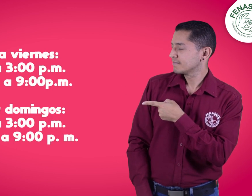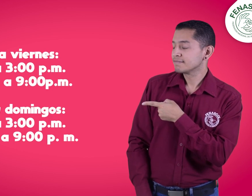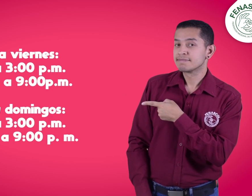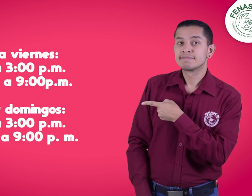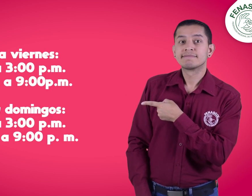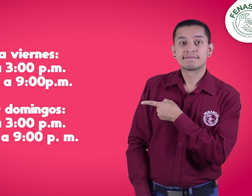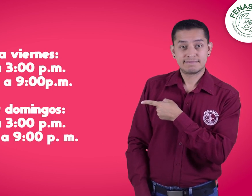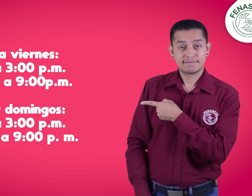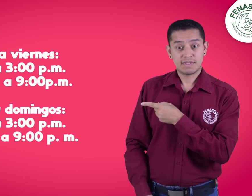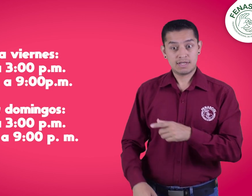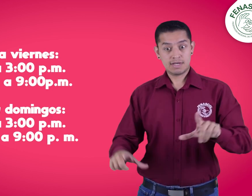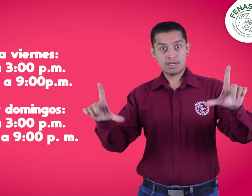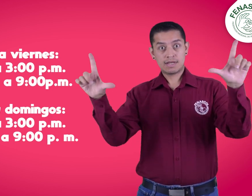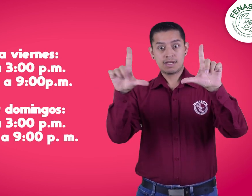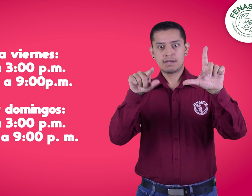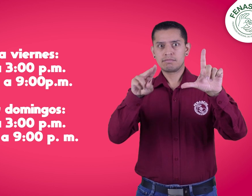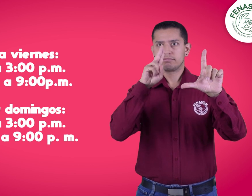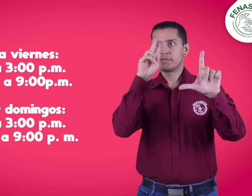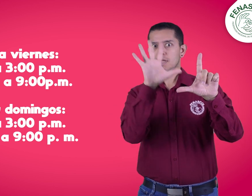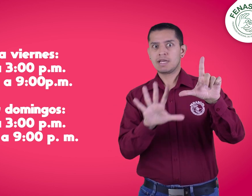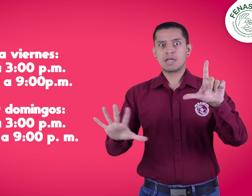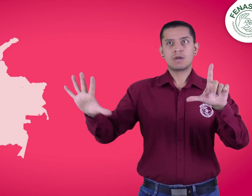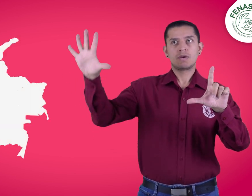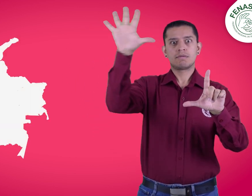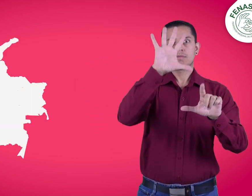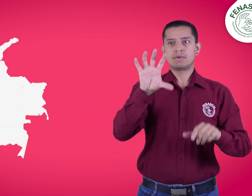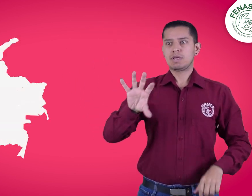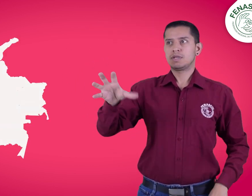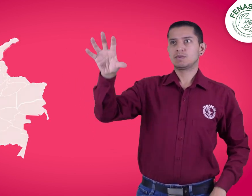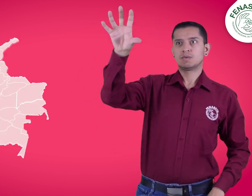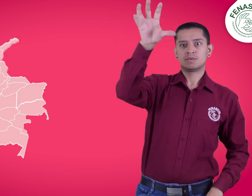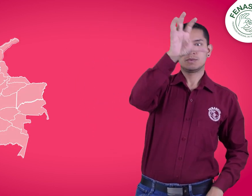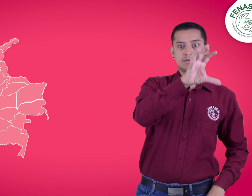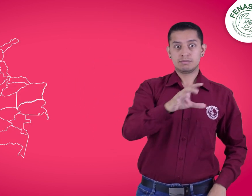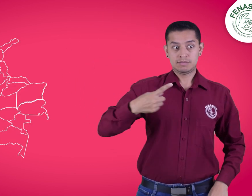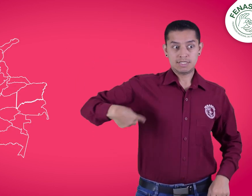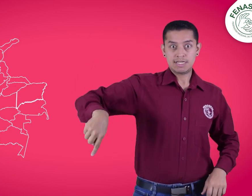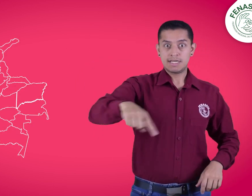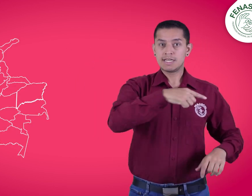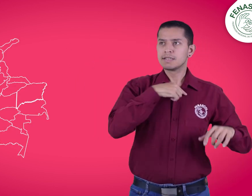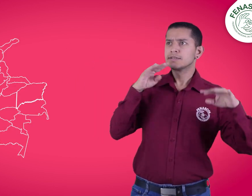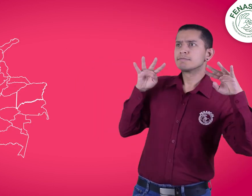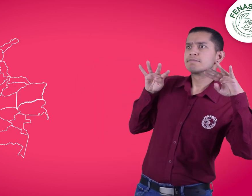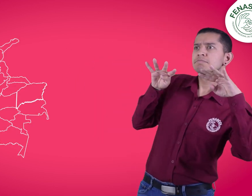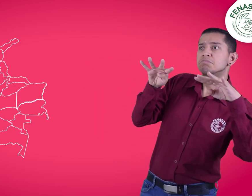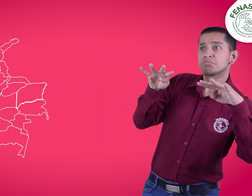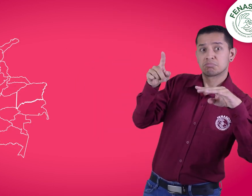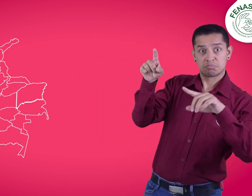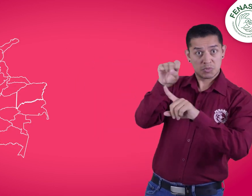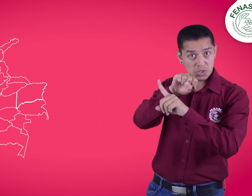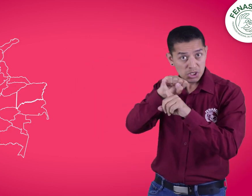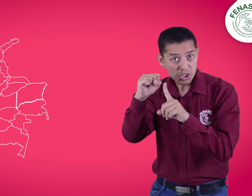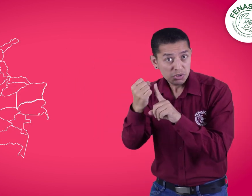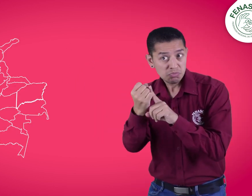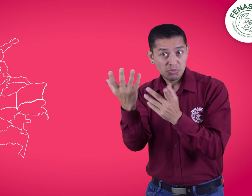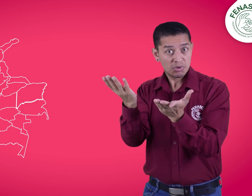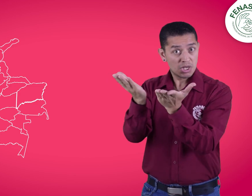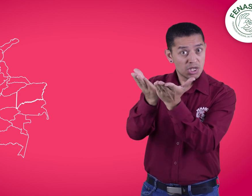Mira los operadores de servicio de televisión abierta de interés público social educativo y cultural